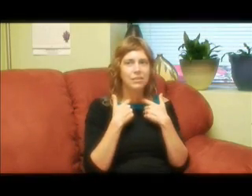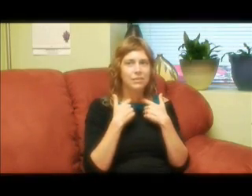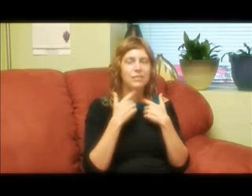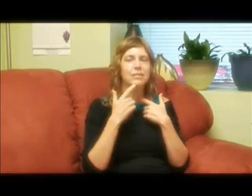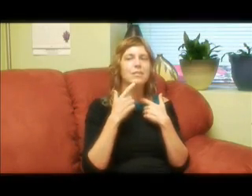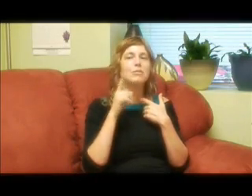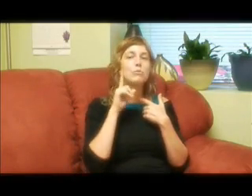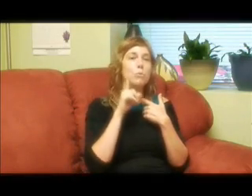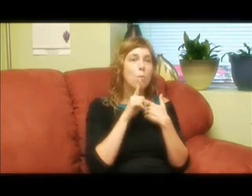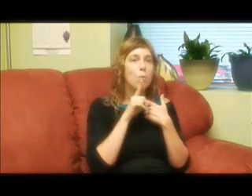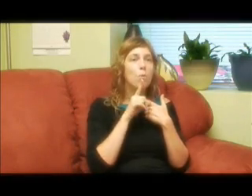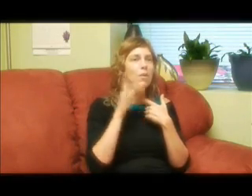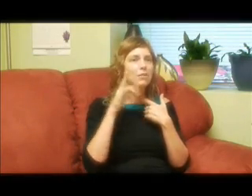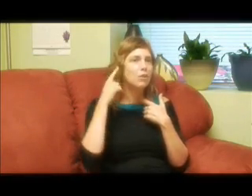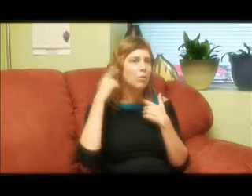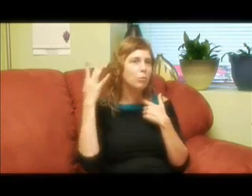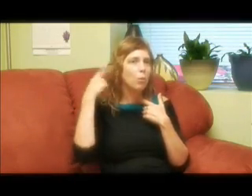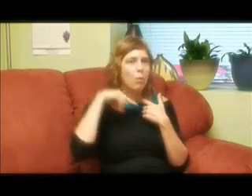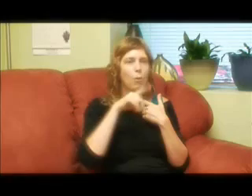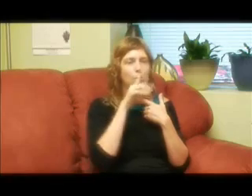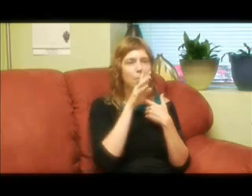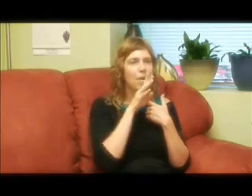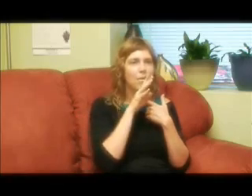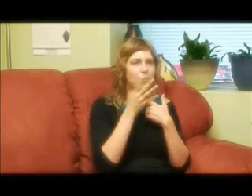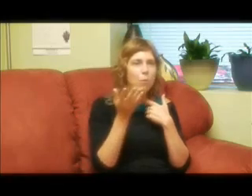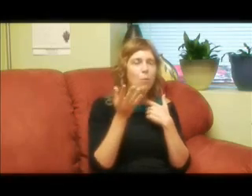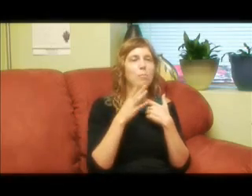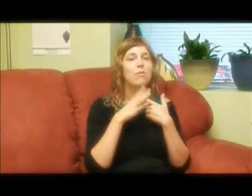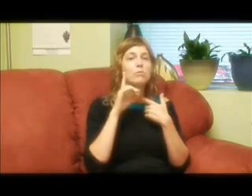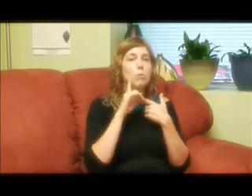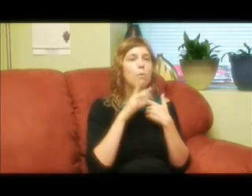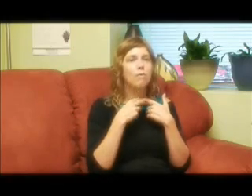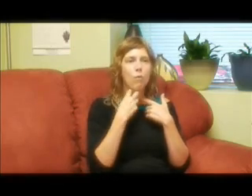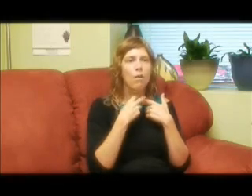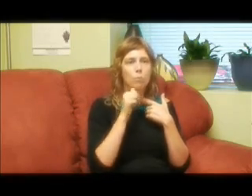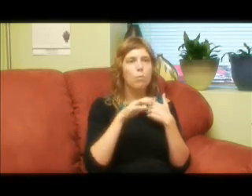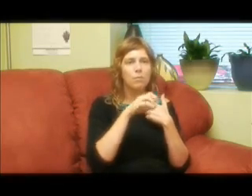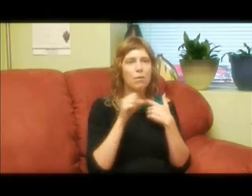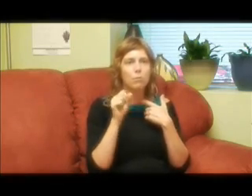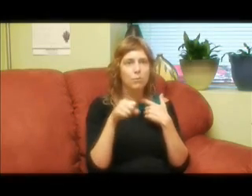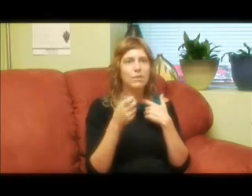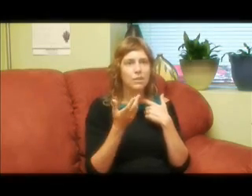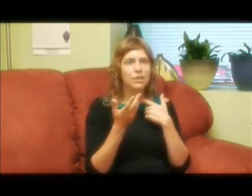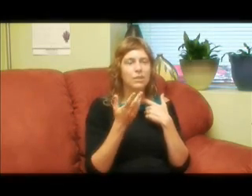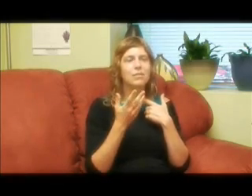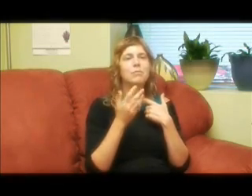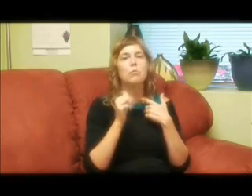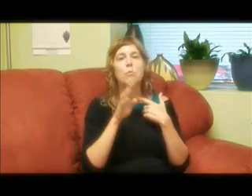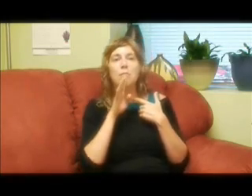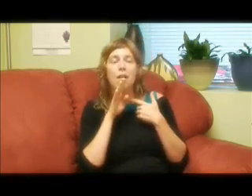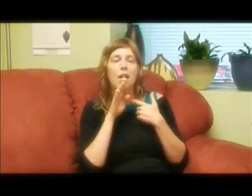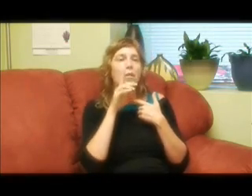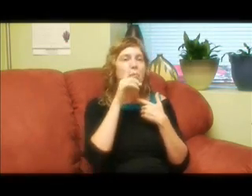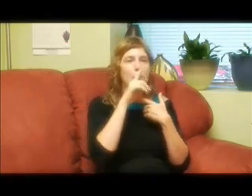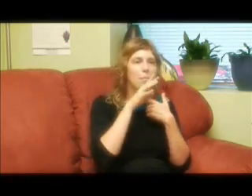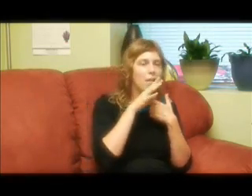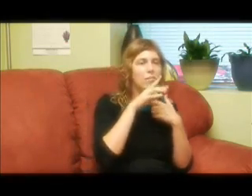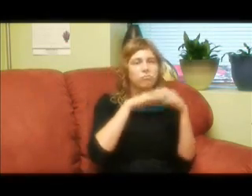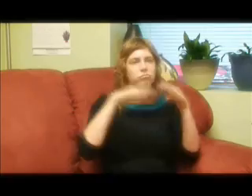difficulté physique d'élocution due aux cordes vocales. Et c'est parce qu'on n'entend pas qu'on parle pas, mais on pourrait utiliser notre voix si c'était